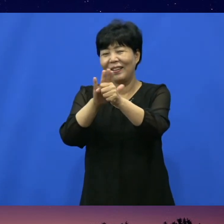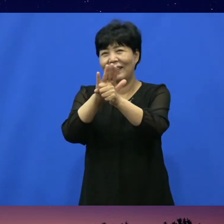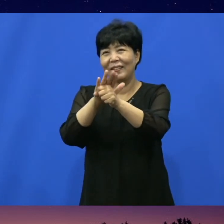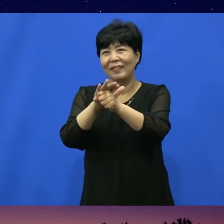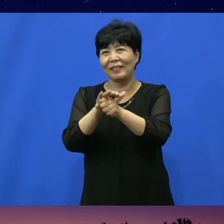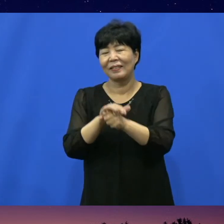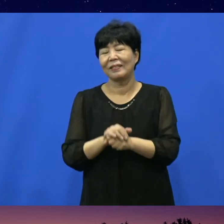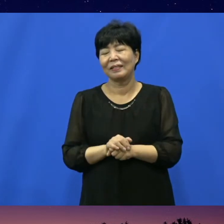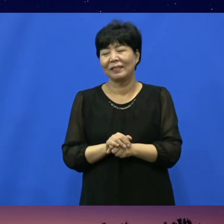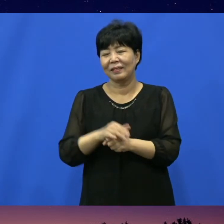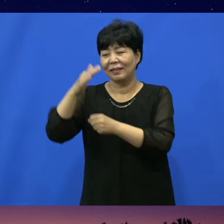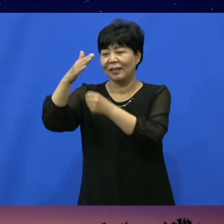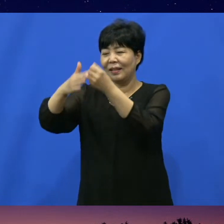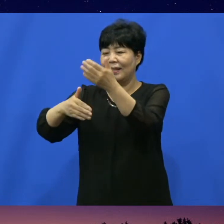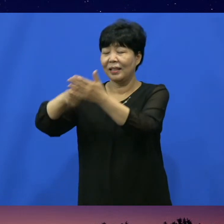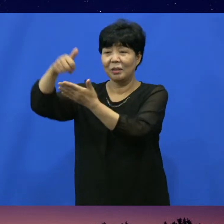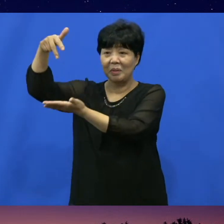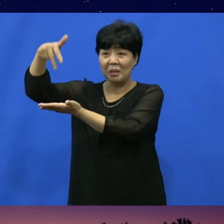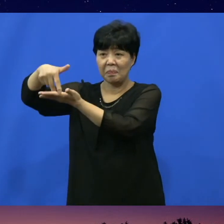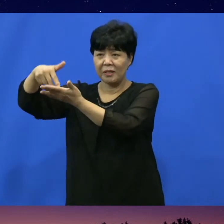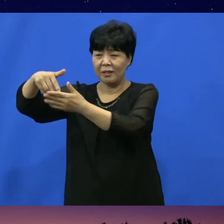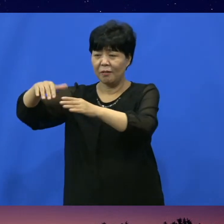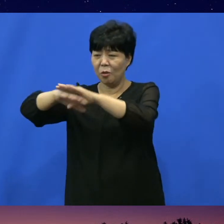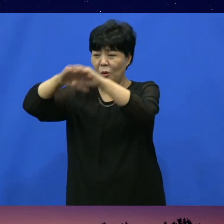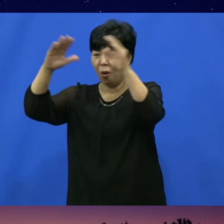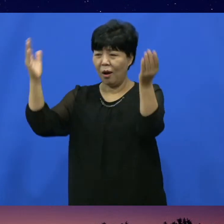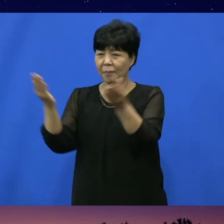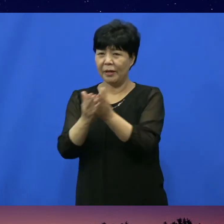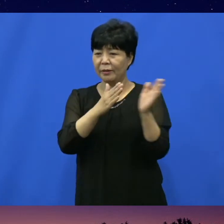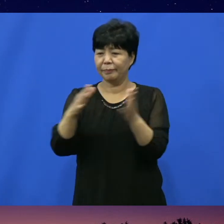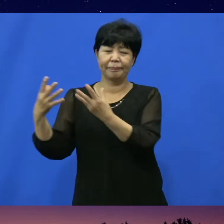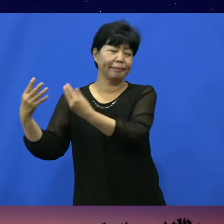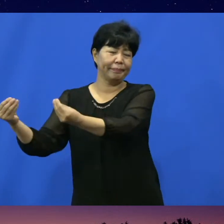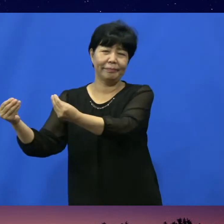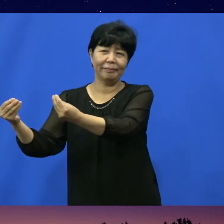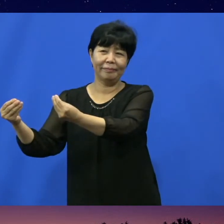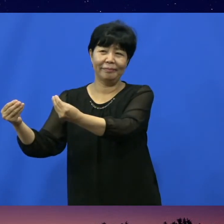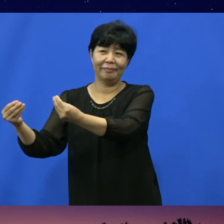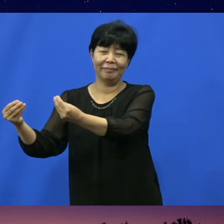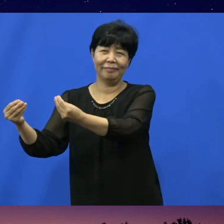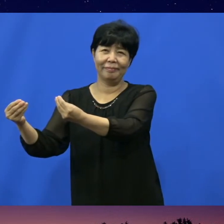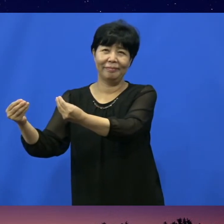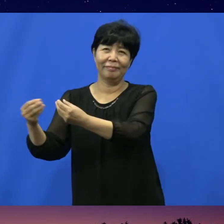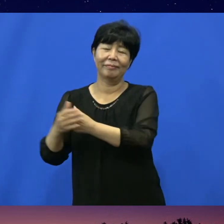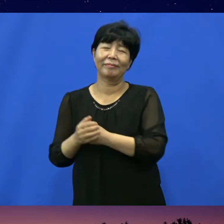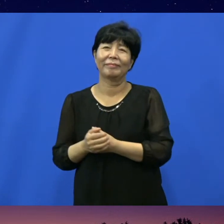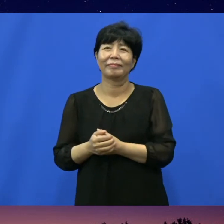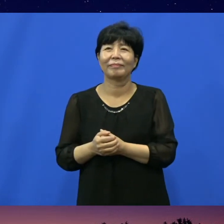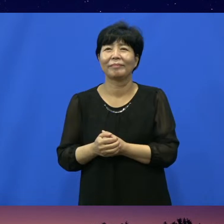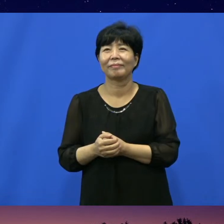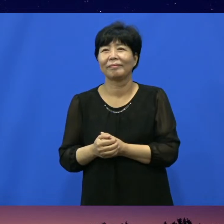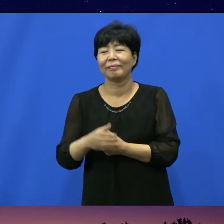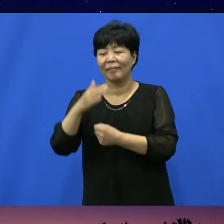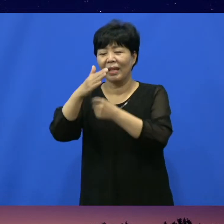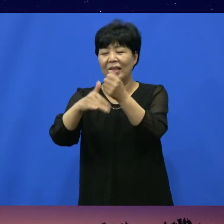그래서 하나님의 편에서는 완벽하게 준비해 있죠. 우리에게 계속 구애를 하시는 거죠. 여러분, 성경 전체를 보면